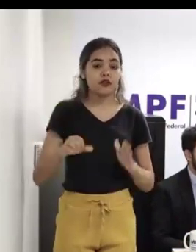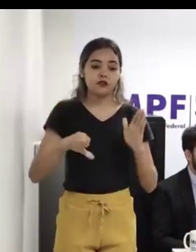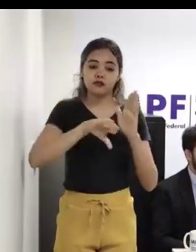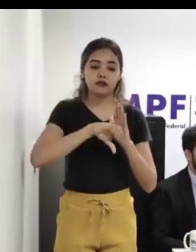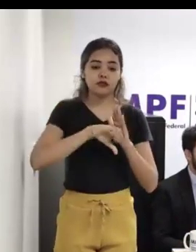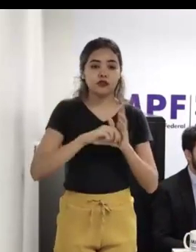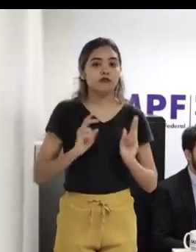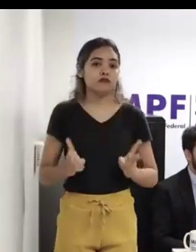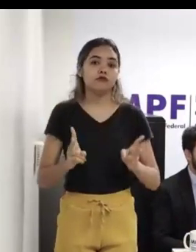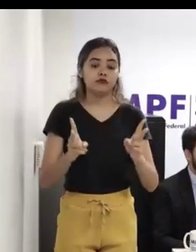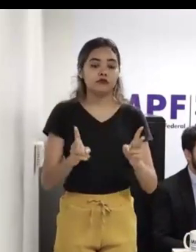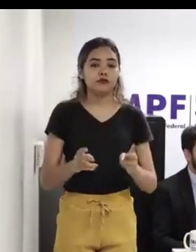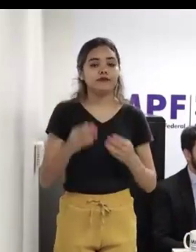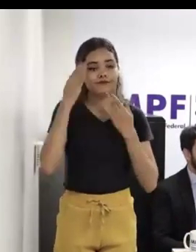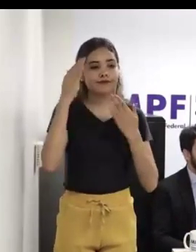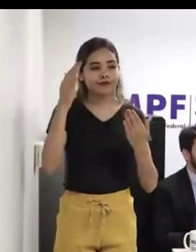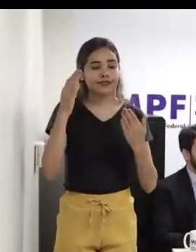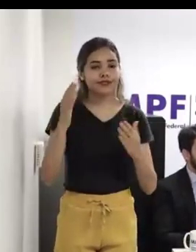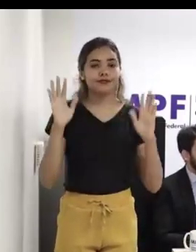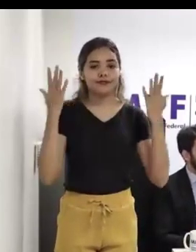nossa sociedade Muito obrigado bom